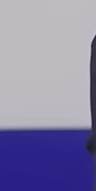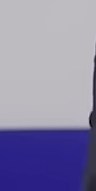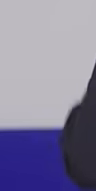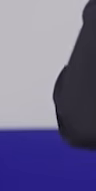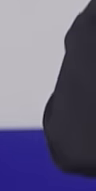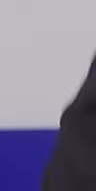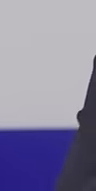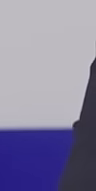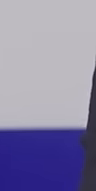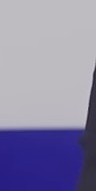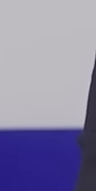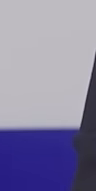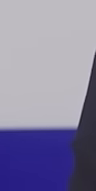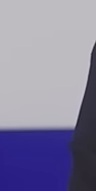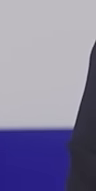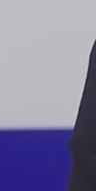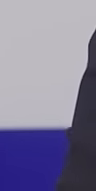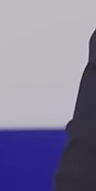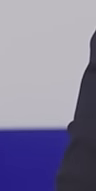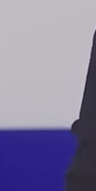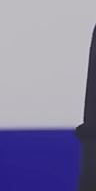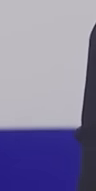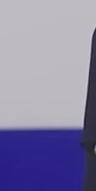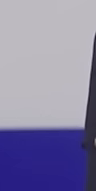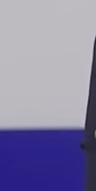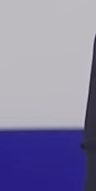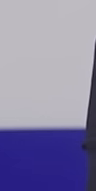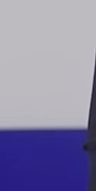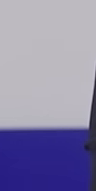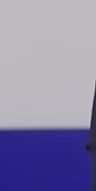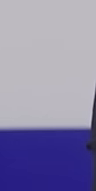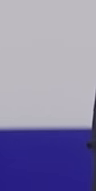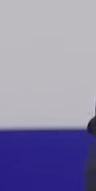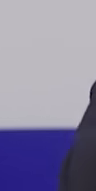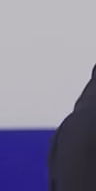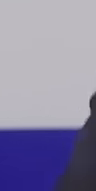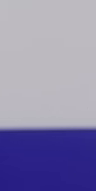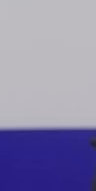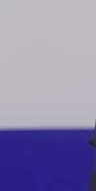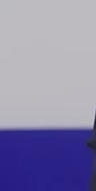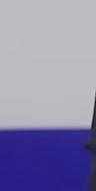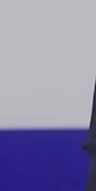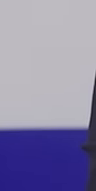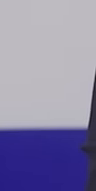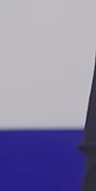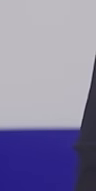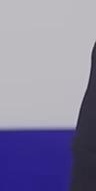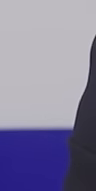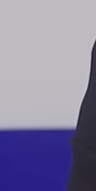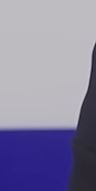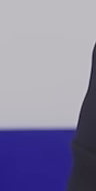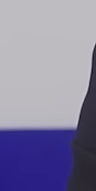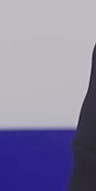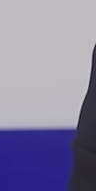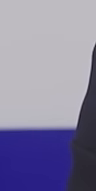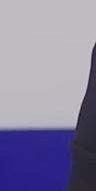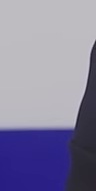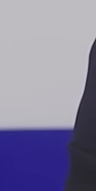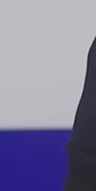다행스럽게도 에너지 전환이라고 하는 정말로 절호의 기회가 찾아온 겁니다.